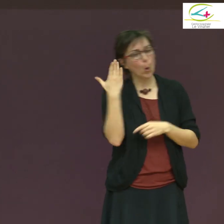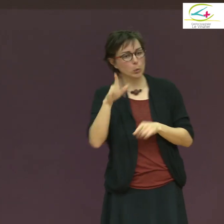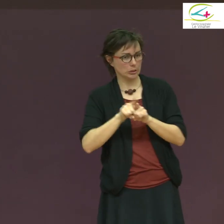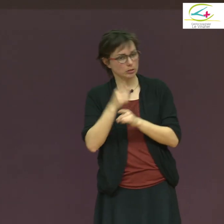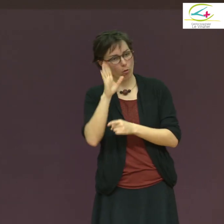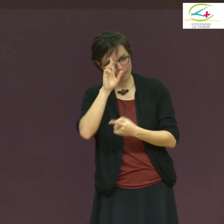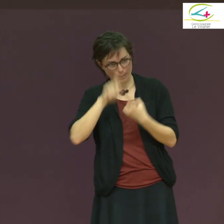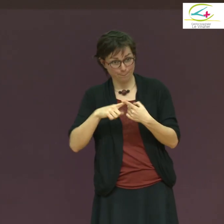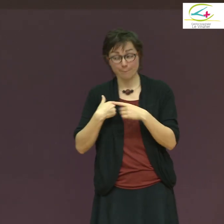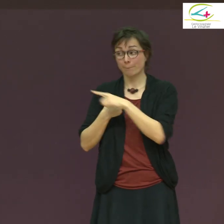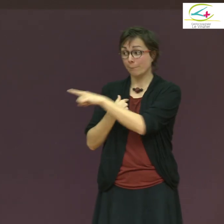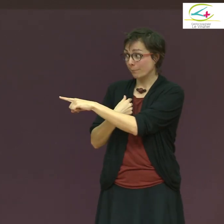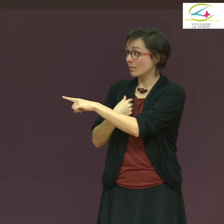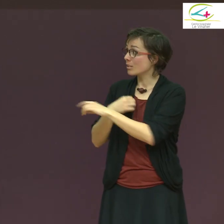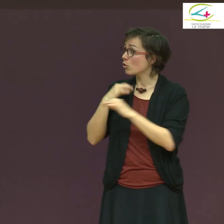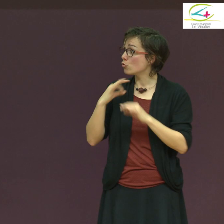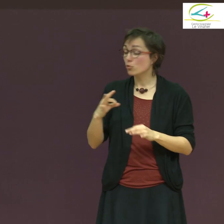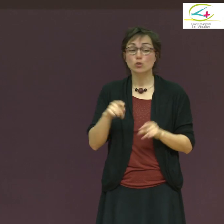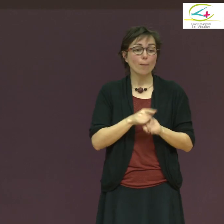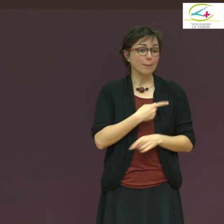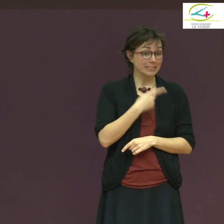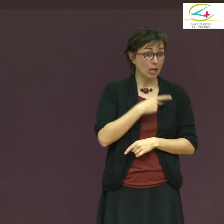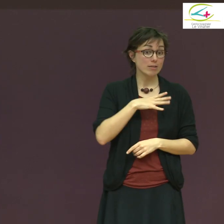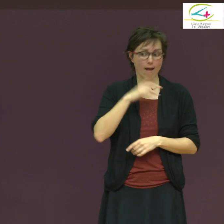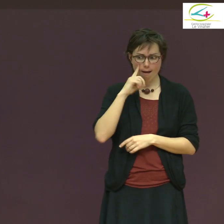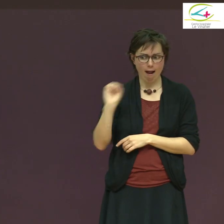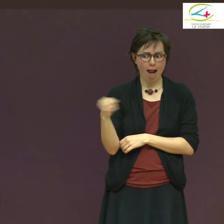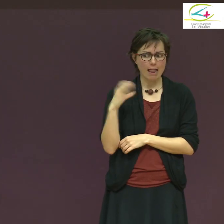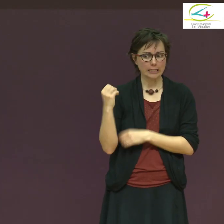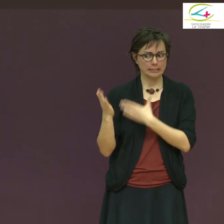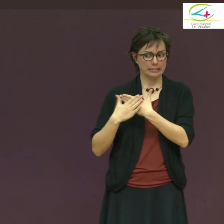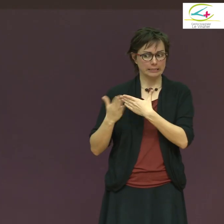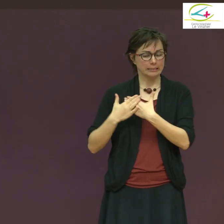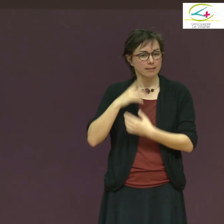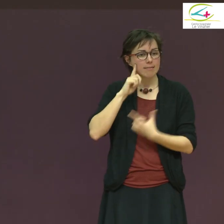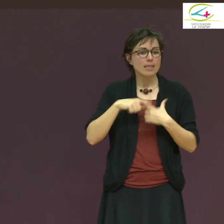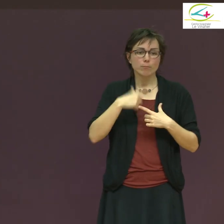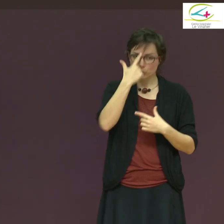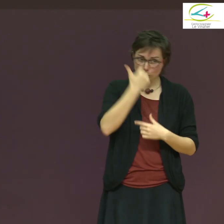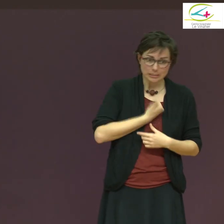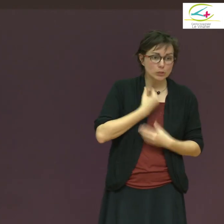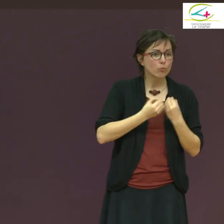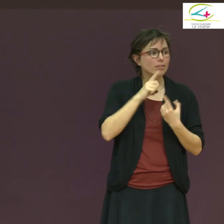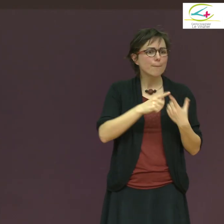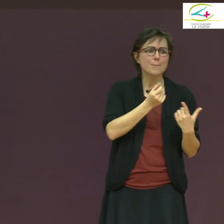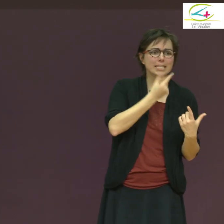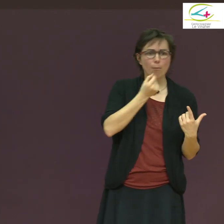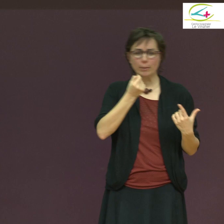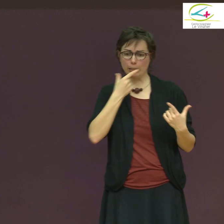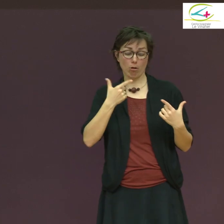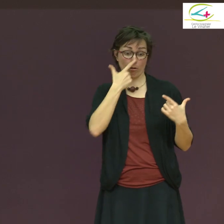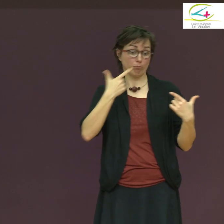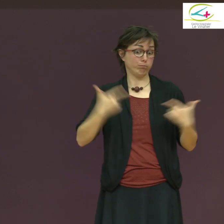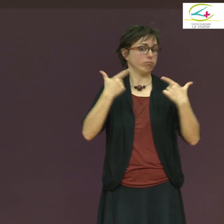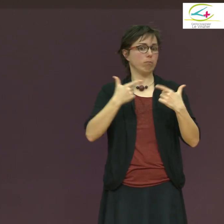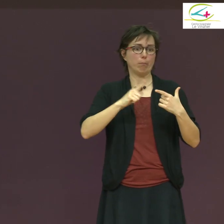je te rejoins complètement. On a des alertes tout court pour protéger les patients. Donc, le suicide, les interactions médicamenteuses, ça peut engendrer beaucoup de